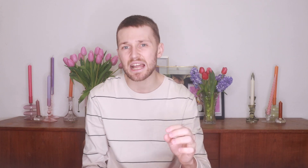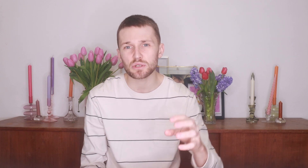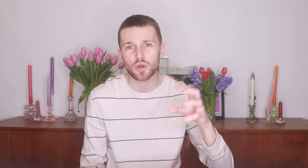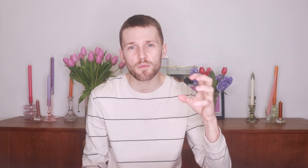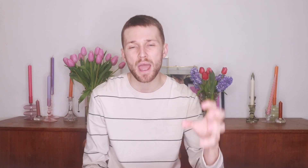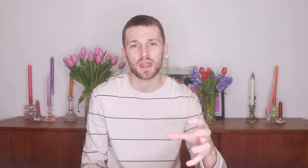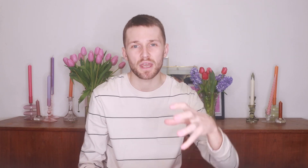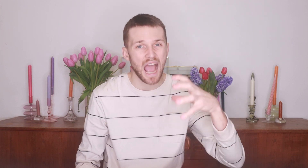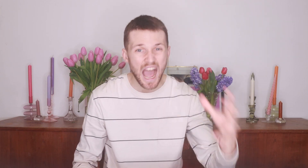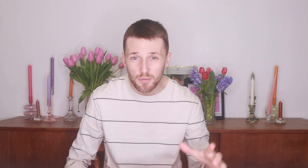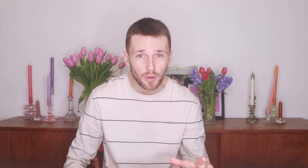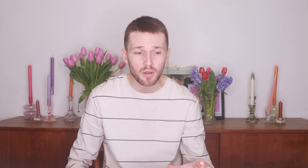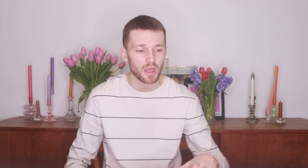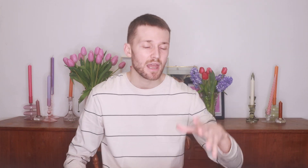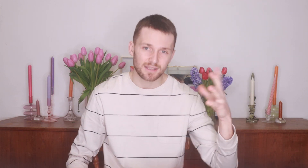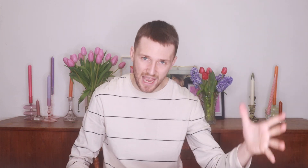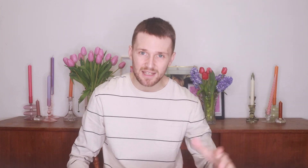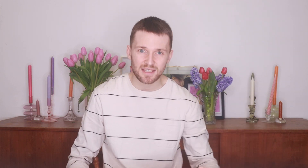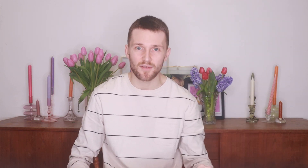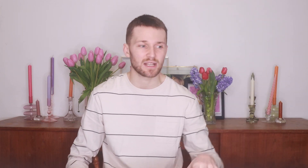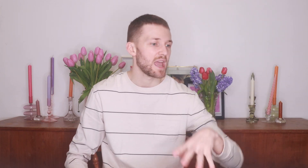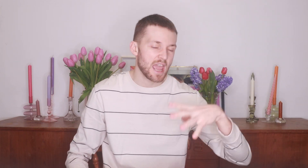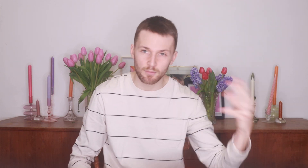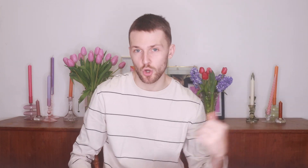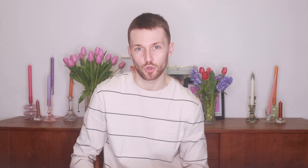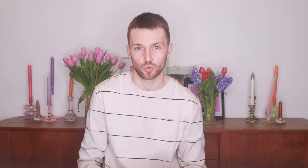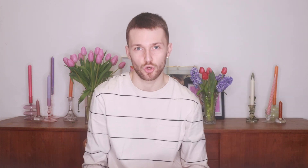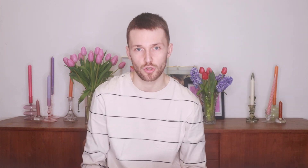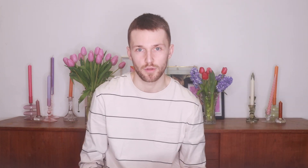cadw y pethau ar y bwrdd dal yn sefyll heb nocio nhw drosodd.